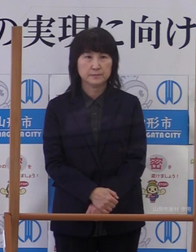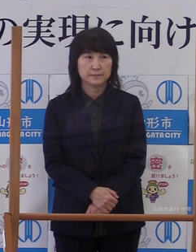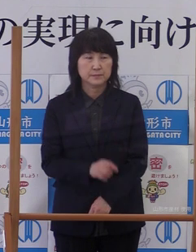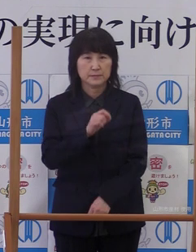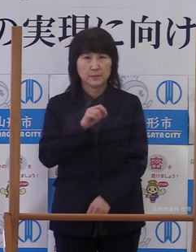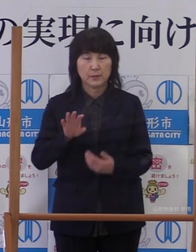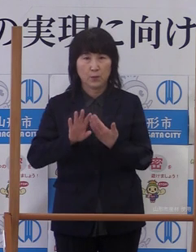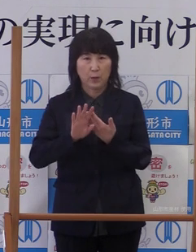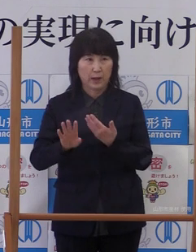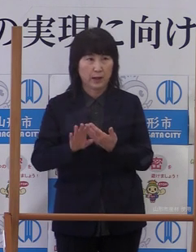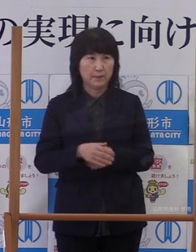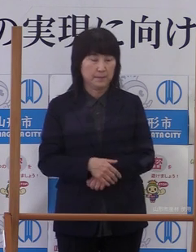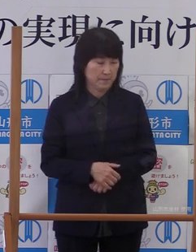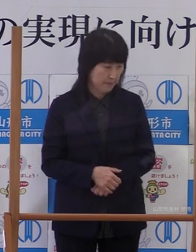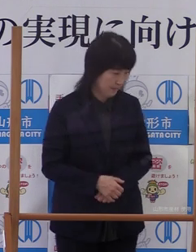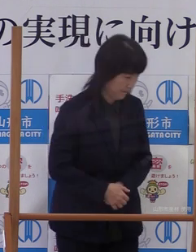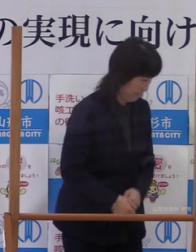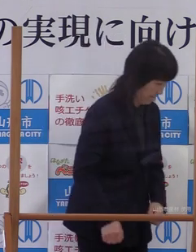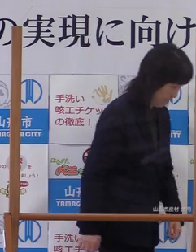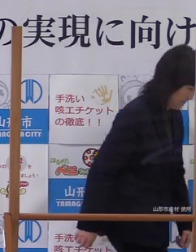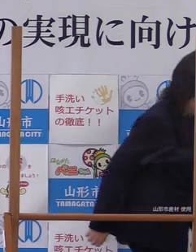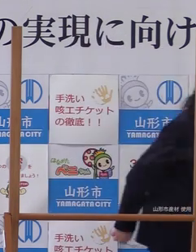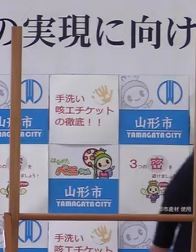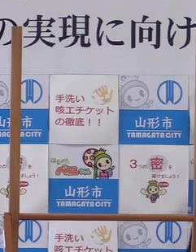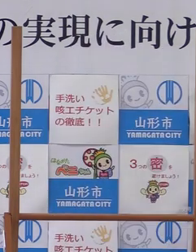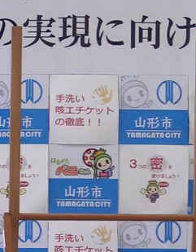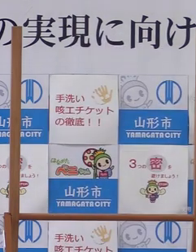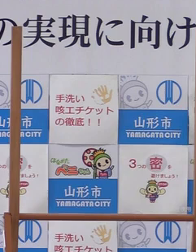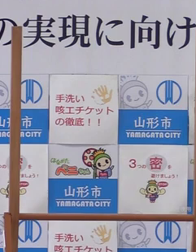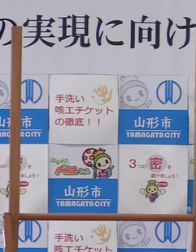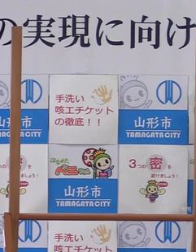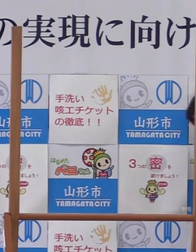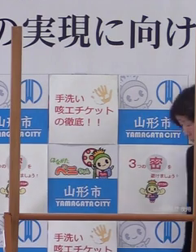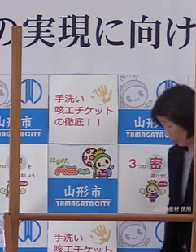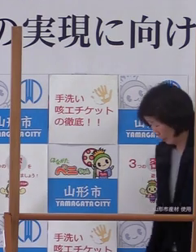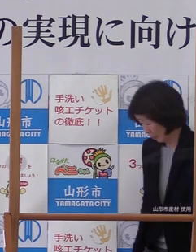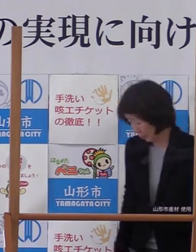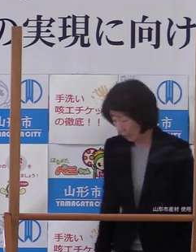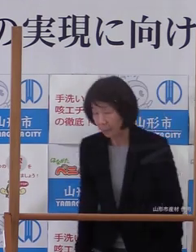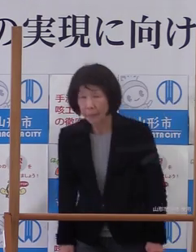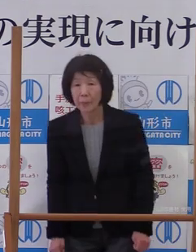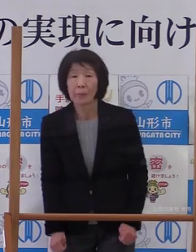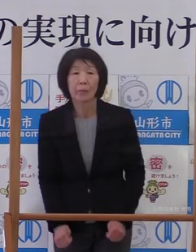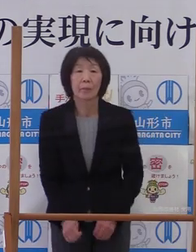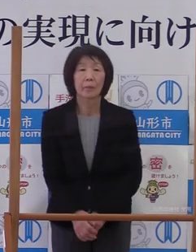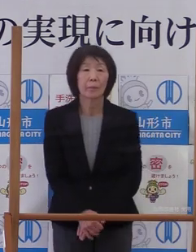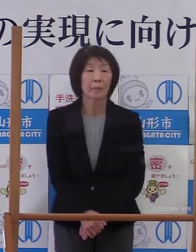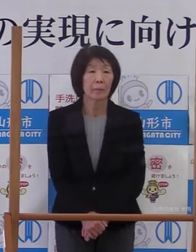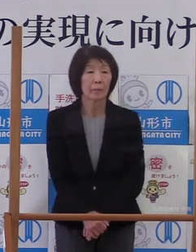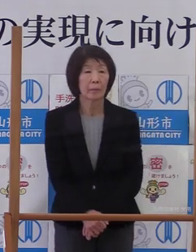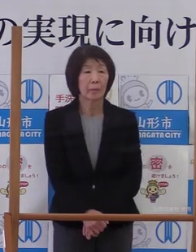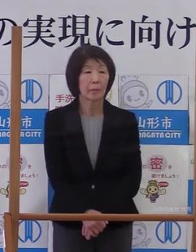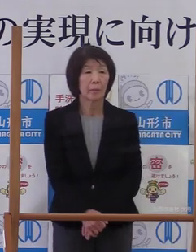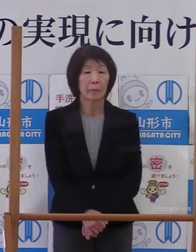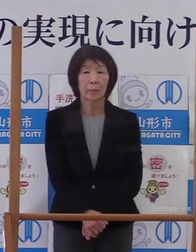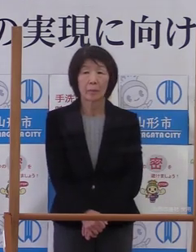続きまして同じく幹事社の山形テレビさんございますでしょうか。はい、それでは幹事社